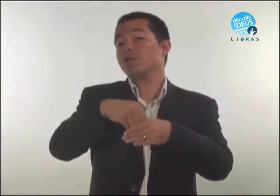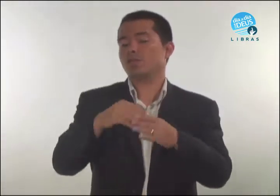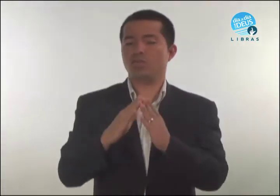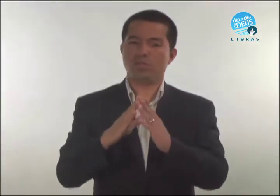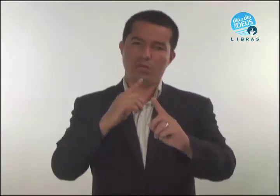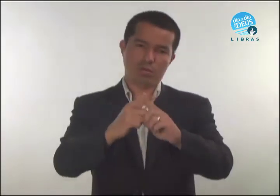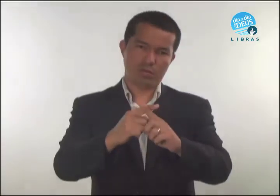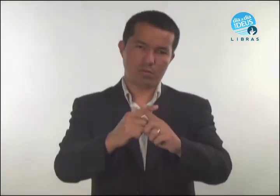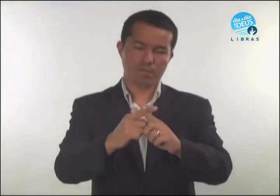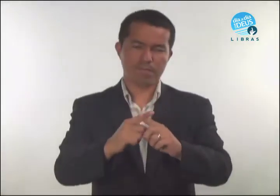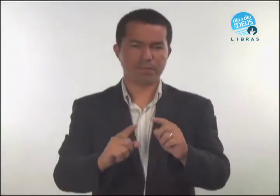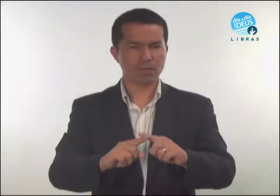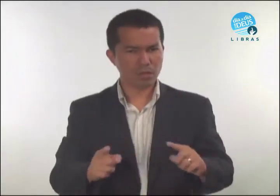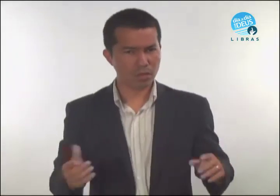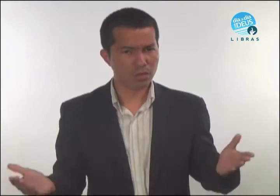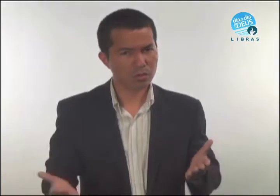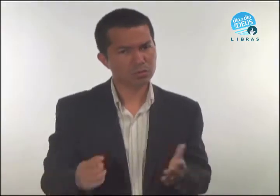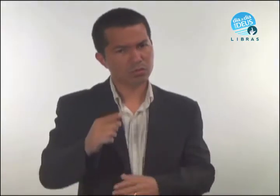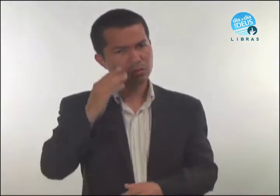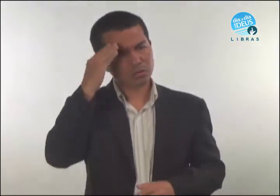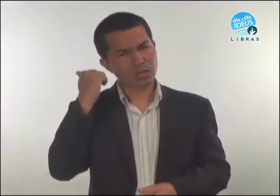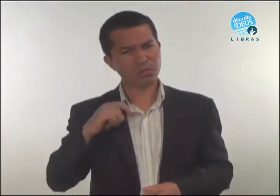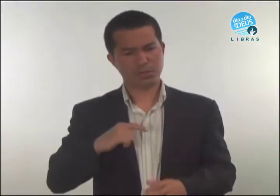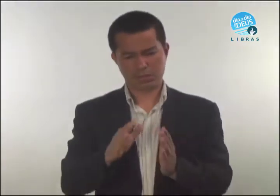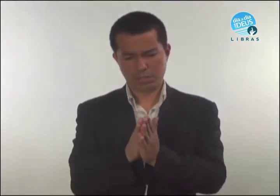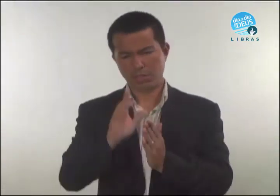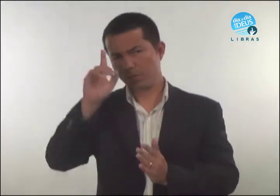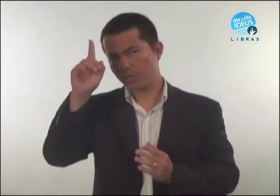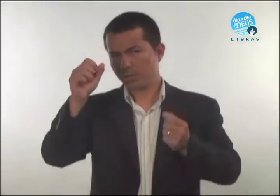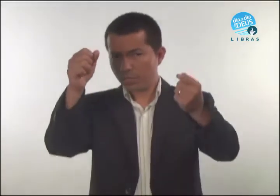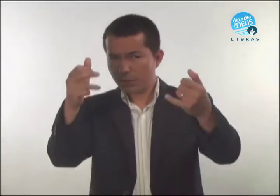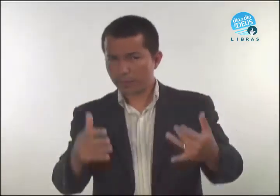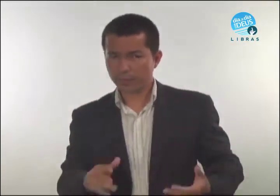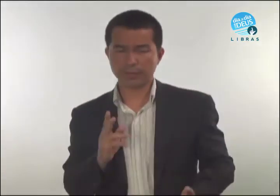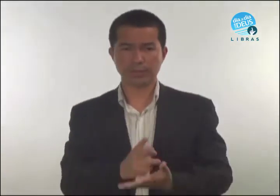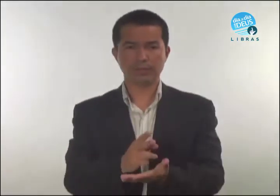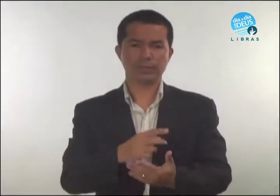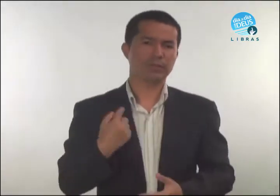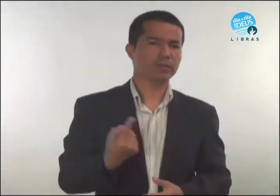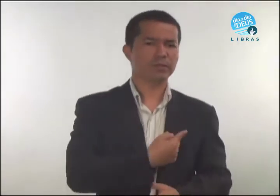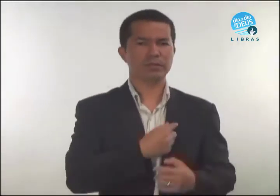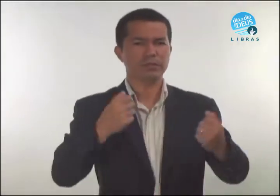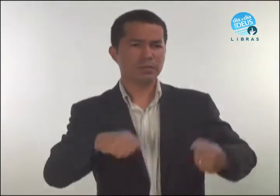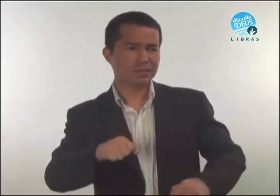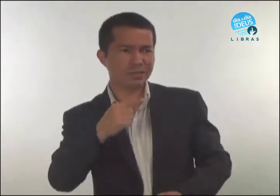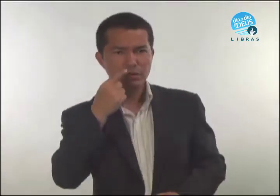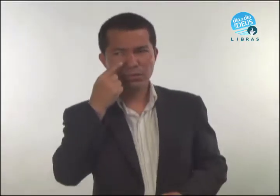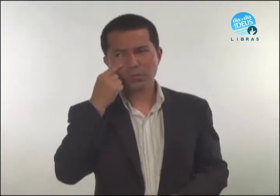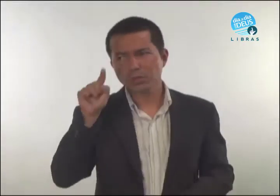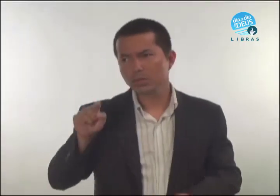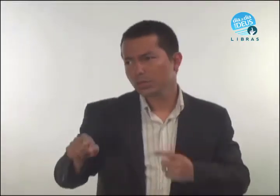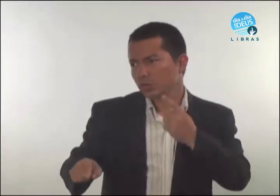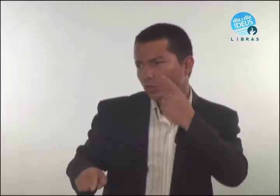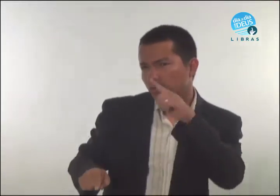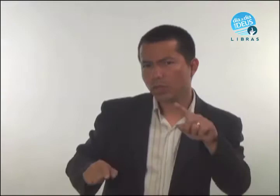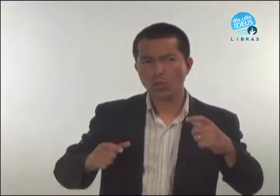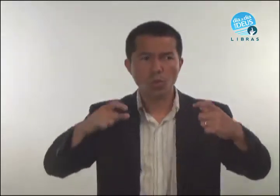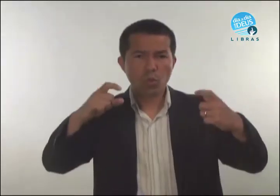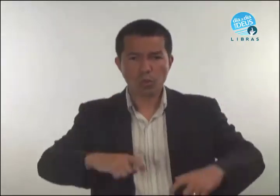primeiro. Mas não para aqui na palavra de Deus. A Bíblia é clara em nos alertar a discernir a presença do Espírito